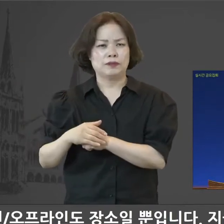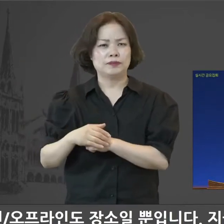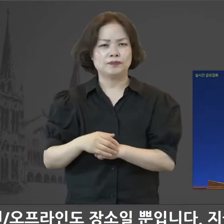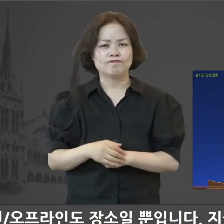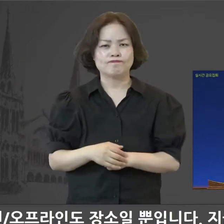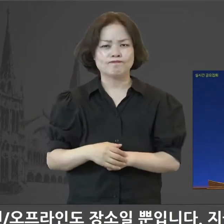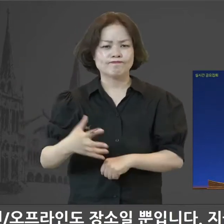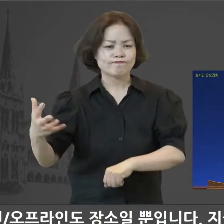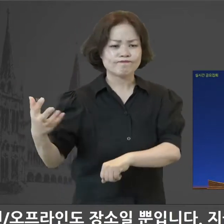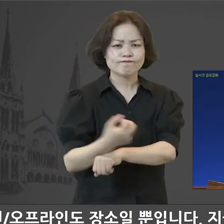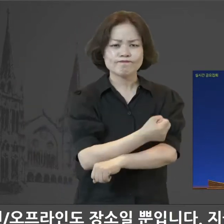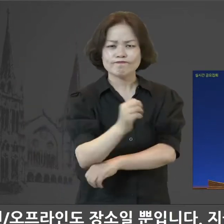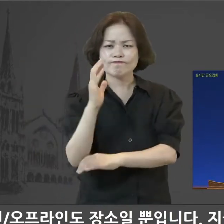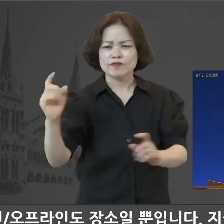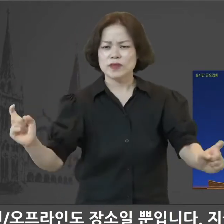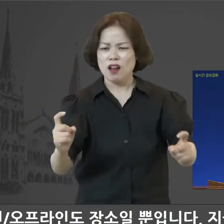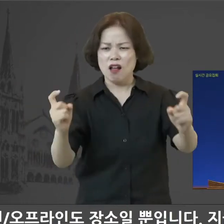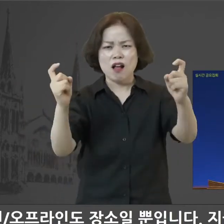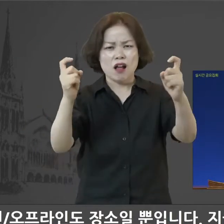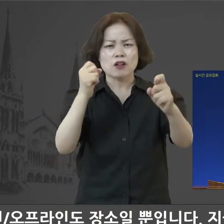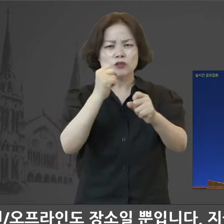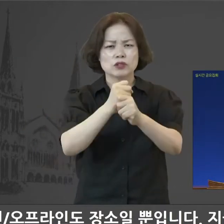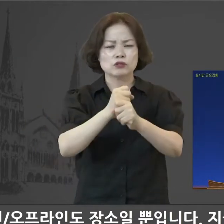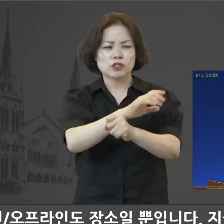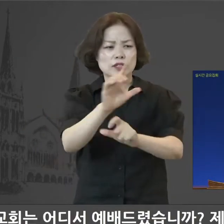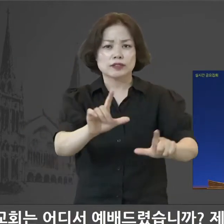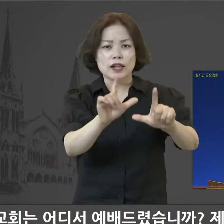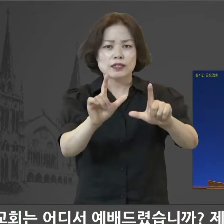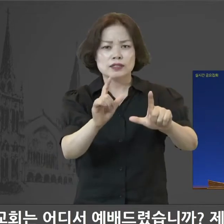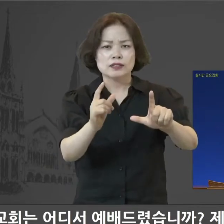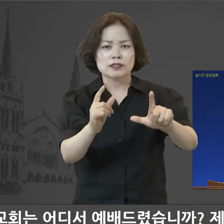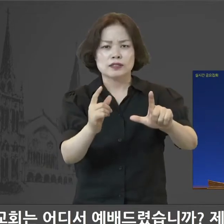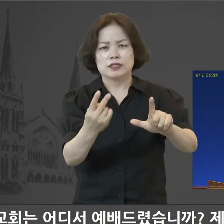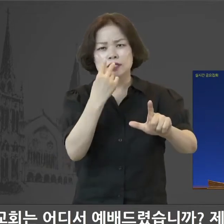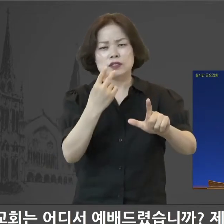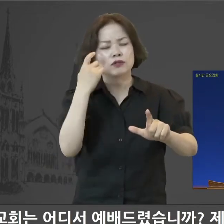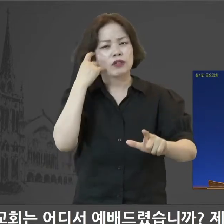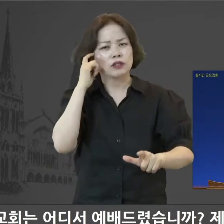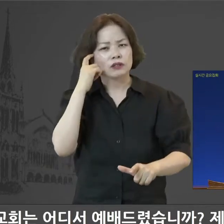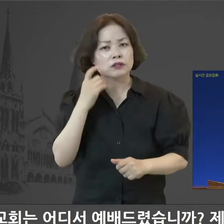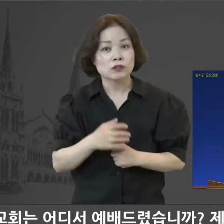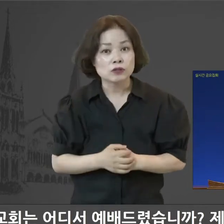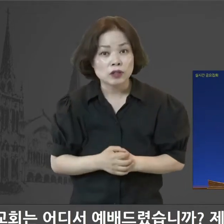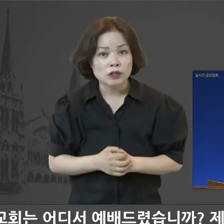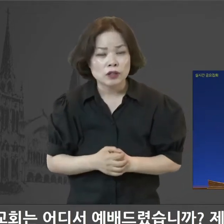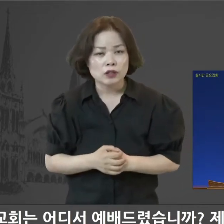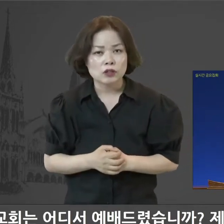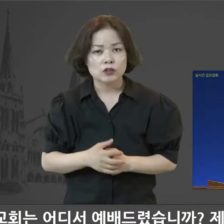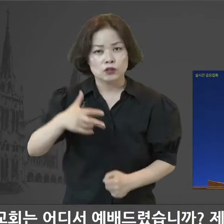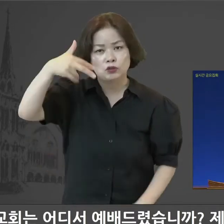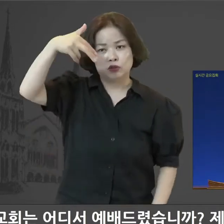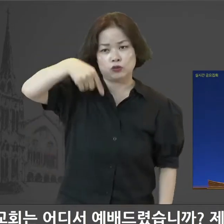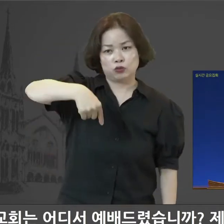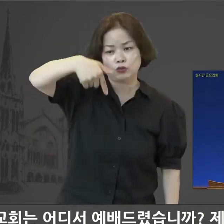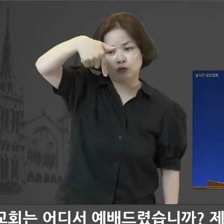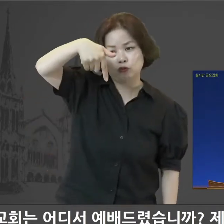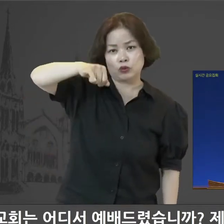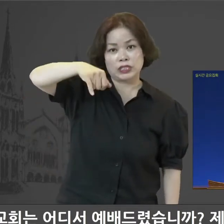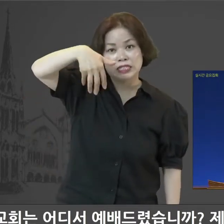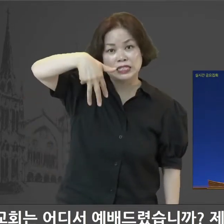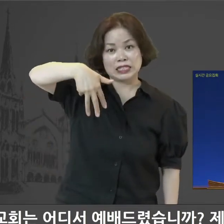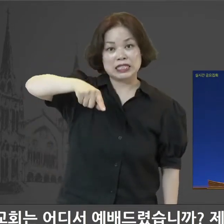강경한 대응만이 우리가 살 길이다 이런 분들이 하시는 얘기 듣고 제가 깜짝 놀랐는데, 주기철 목사님의